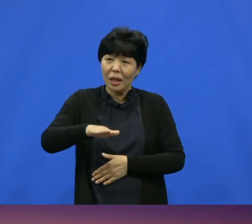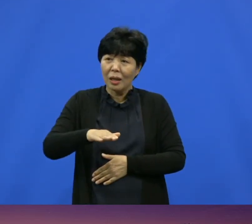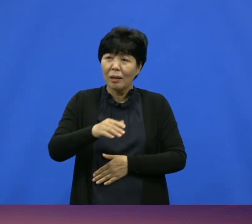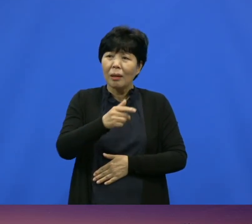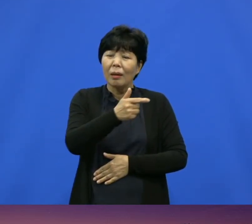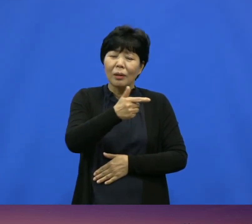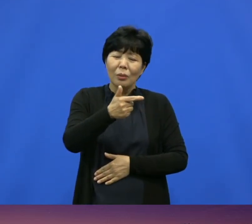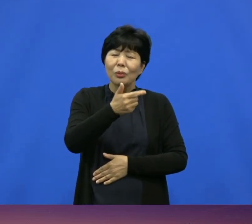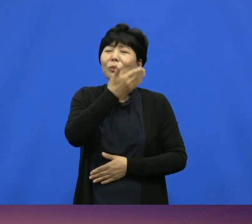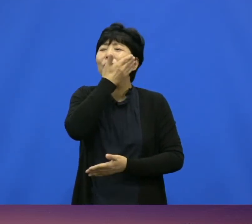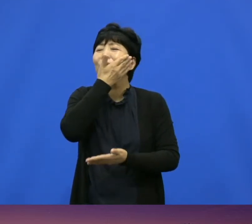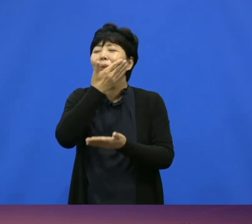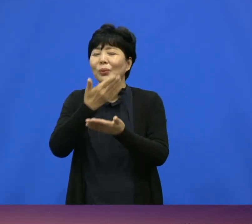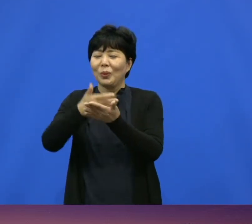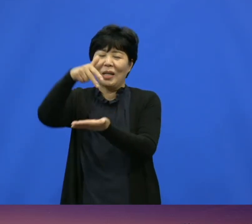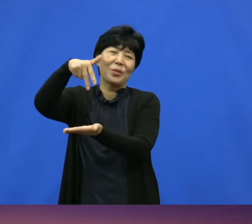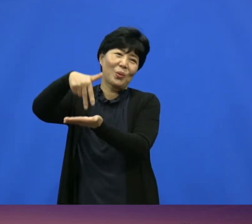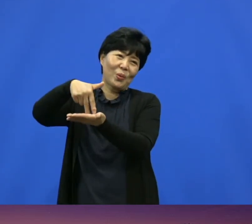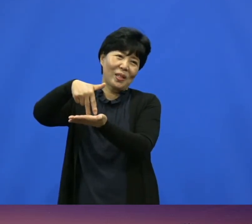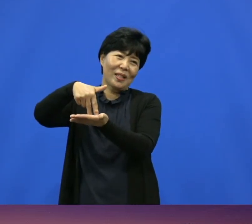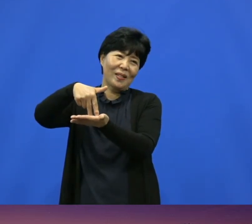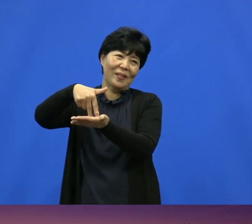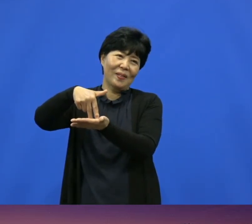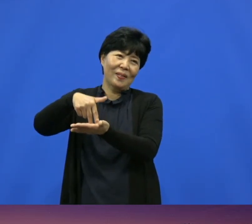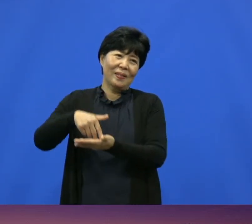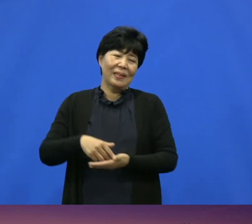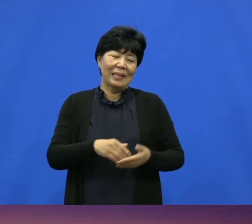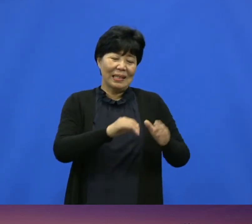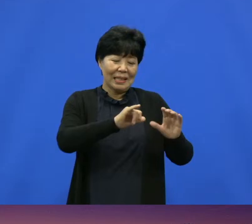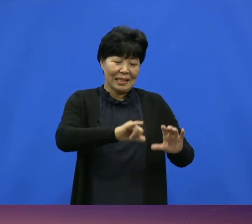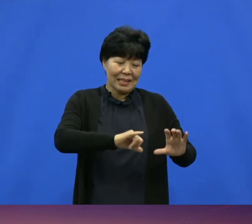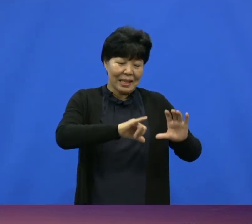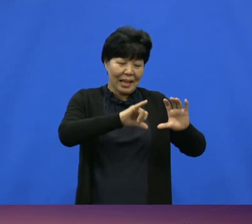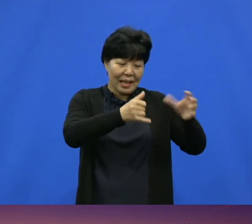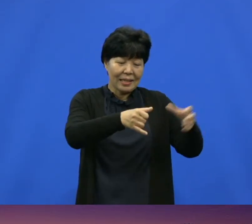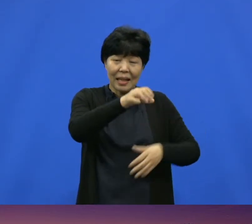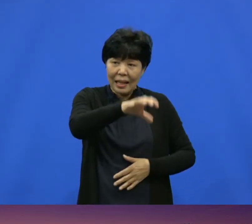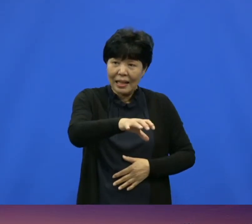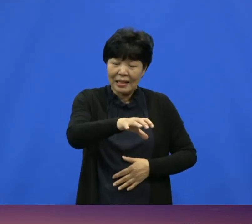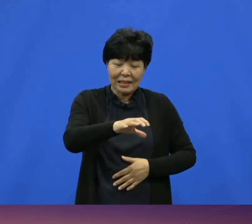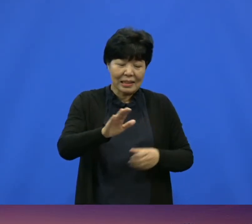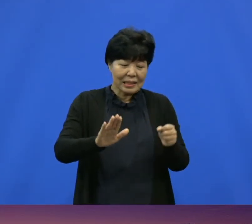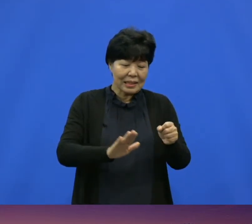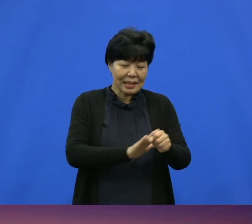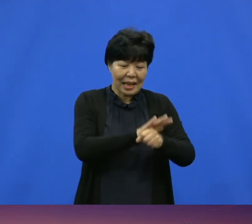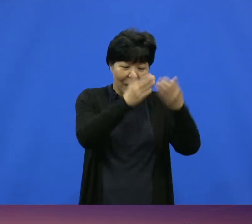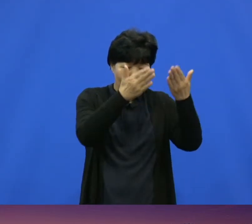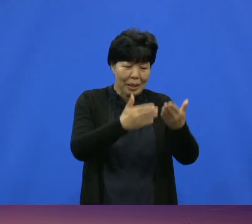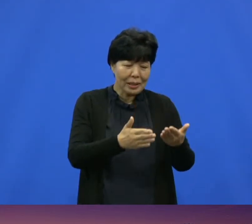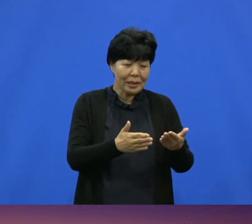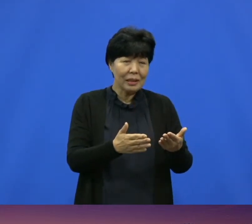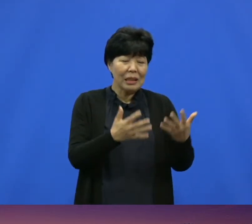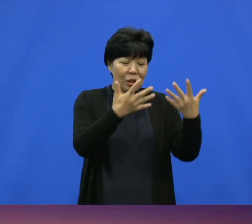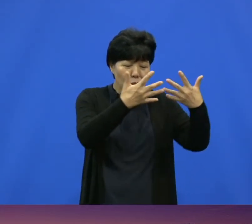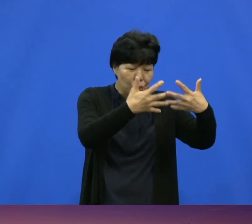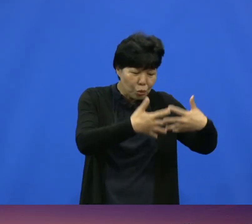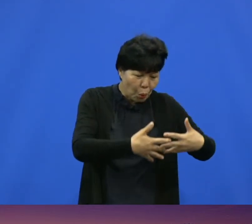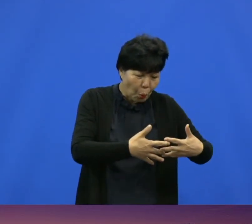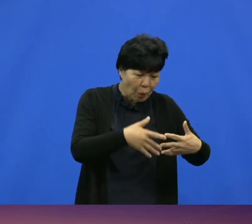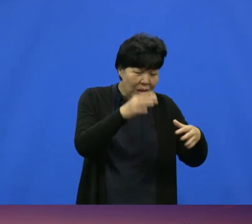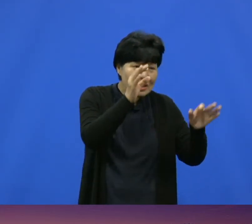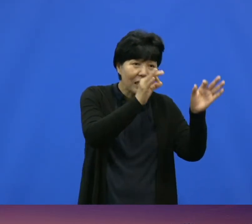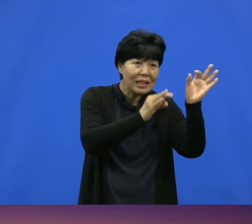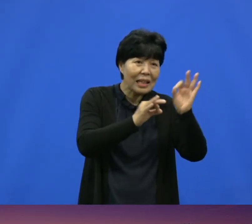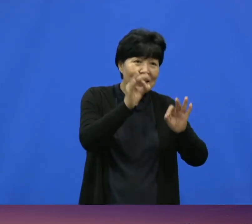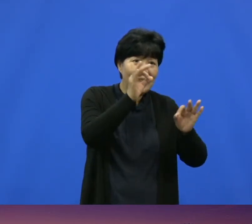세상은 어떤 사랑을 받을 만한 어떤 조건을 있어야 사랑하지만 하나님은 사랑하시기에 우리를